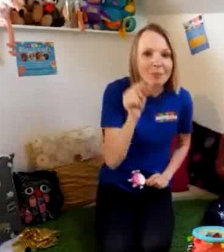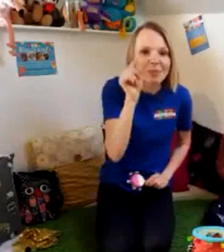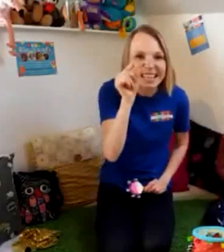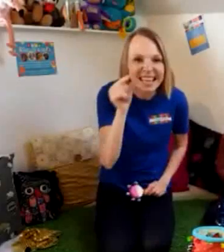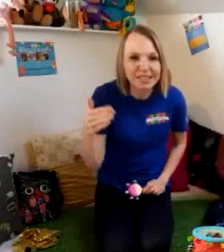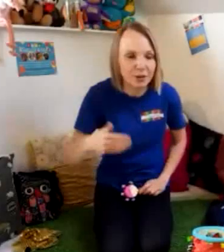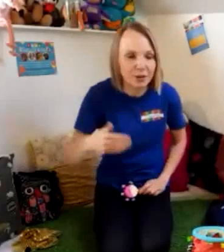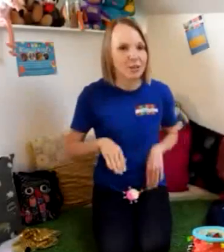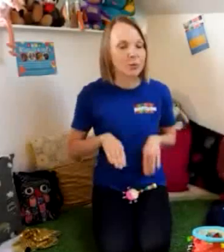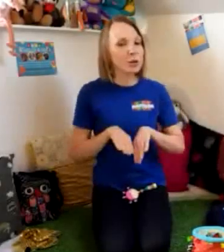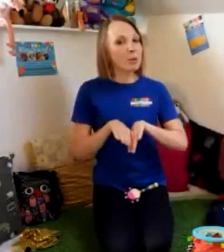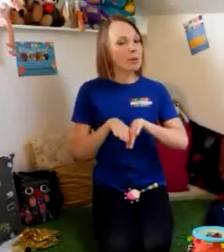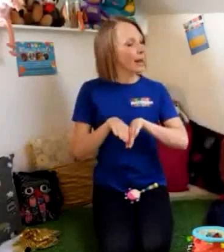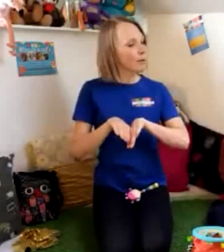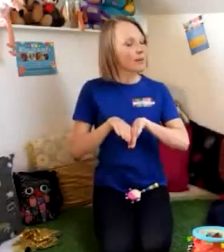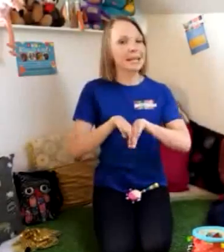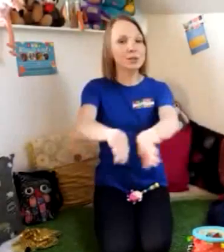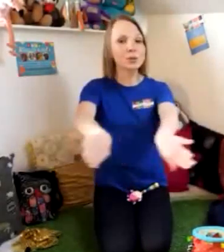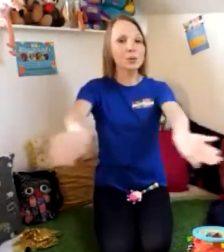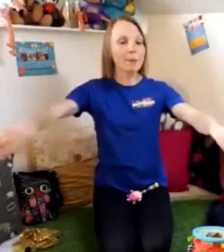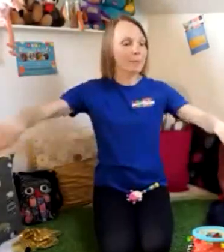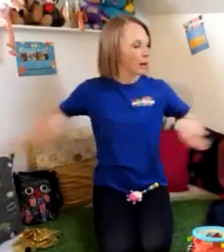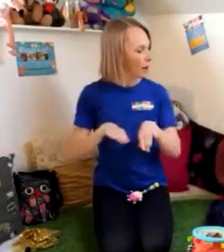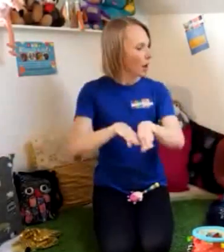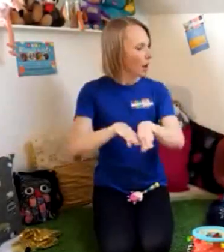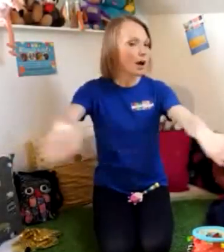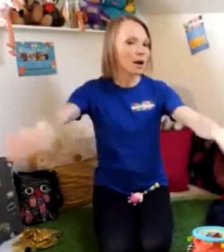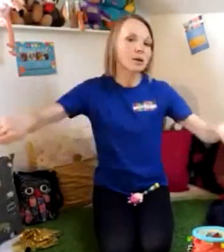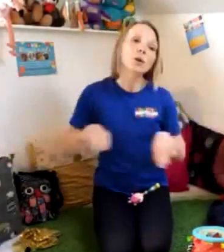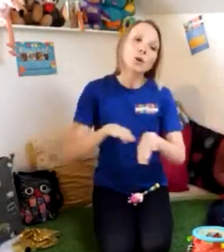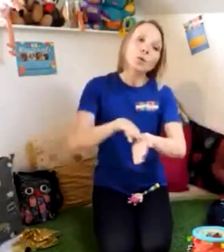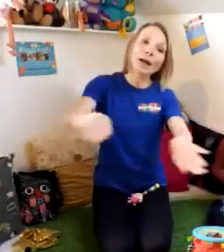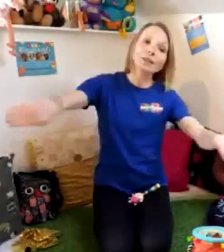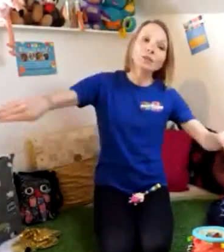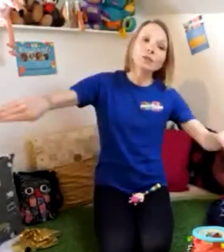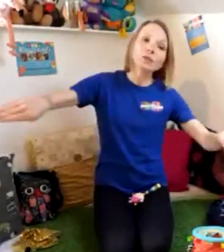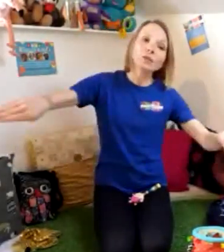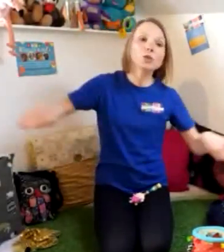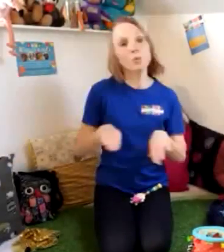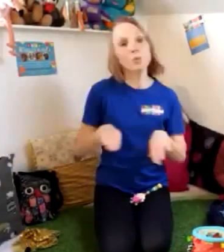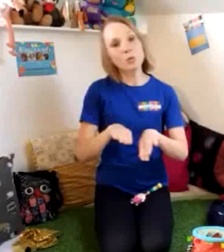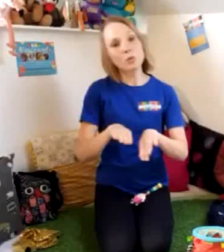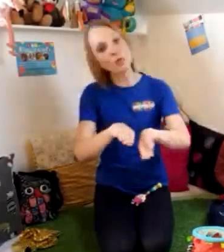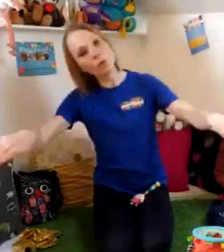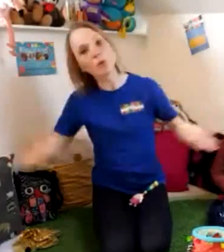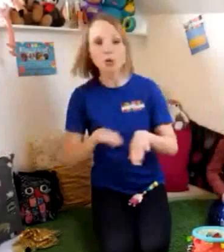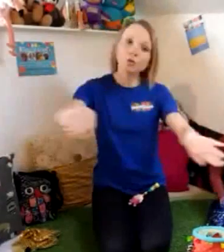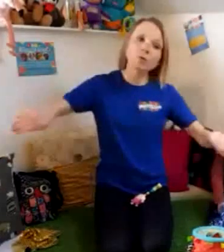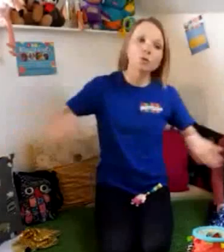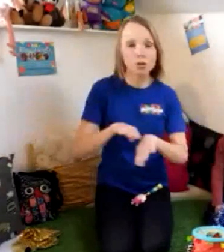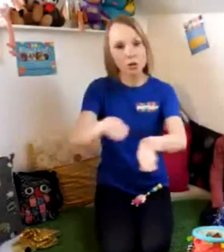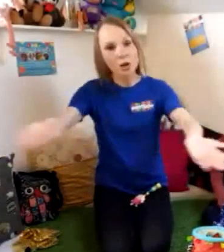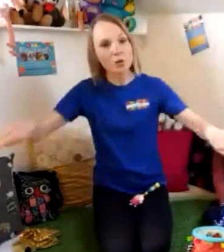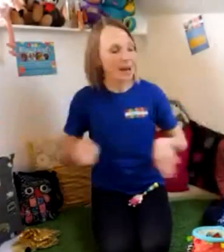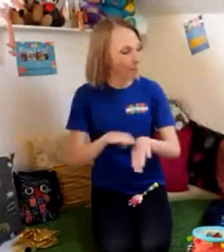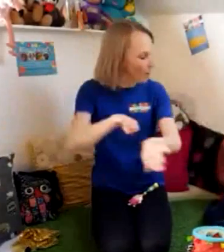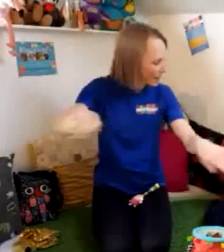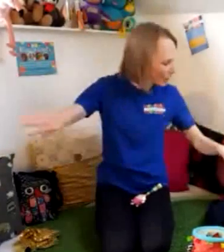Little fish. Little fish. Right, shall we all swim away? Are we ready? Swim away. Do, do, do, do, do, do, do. Swim away. Do,